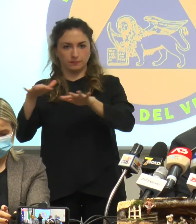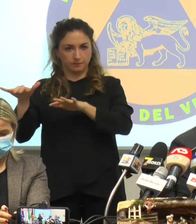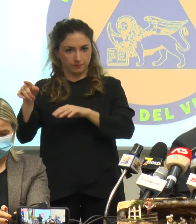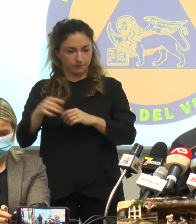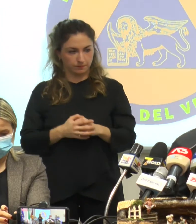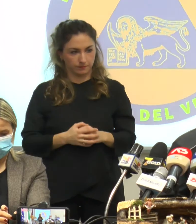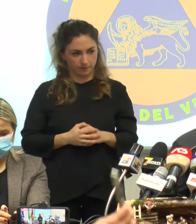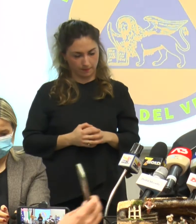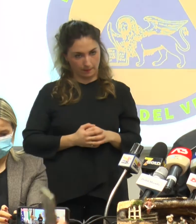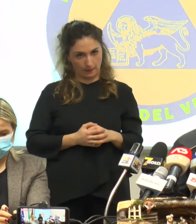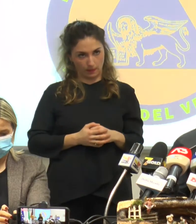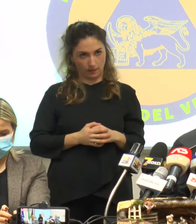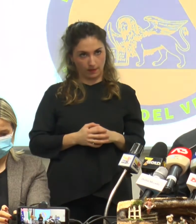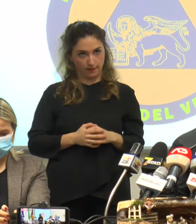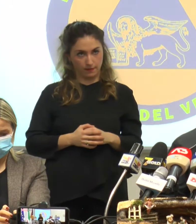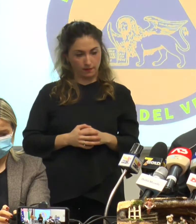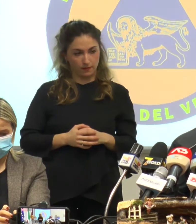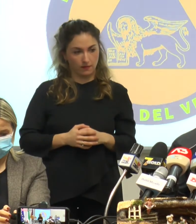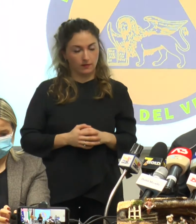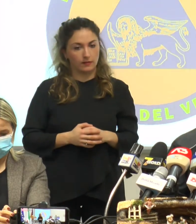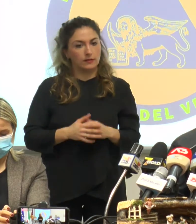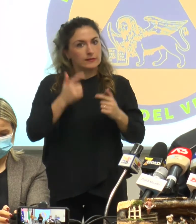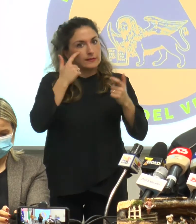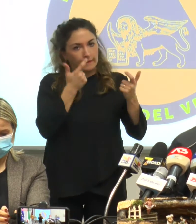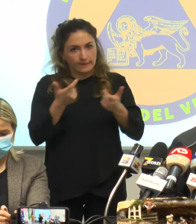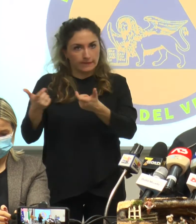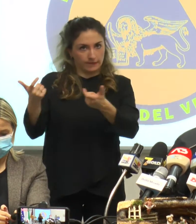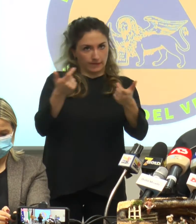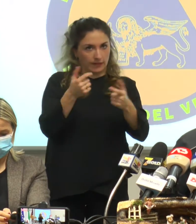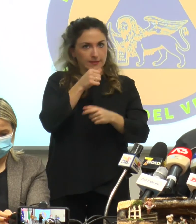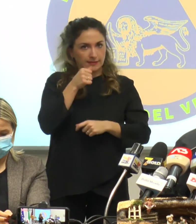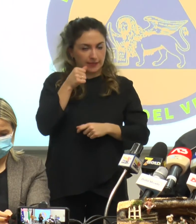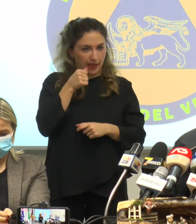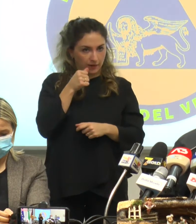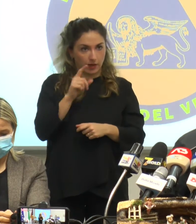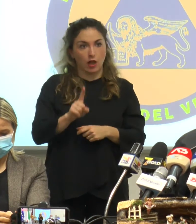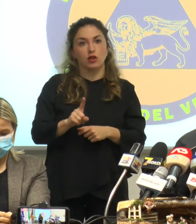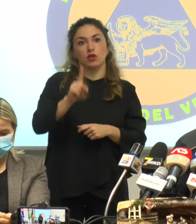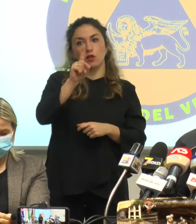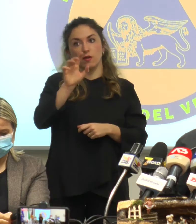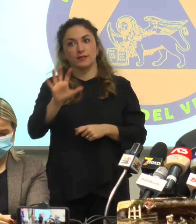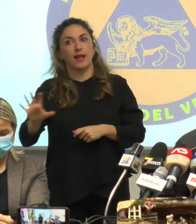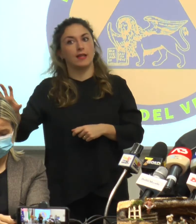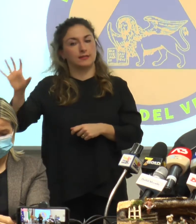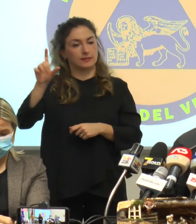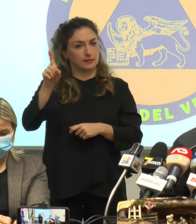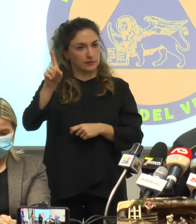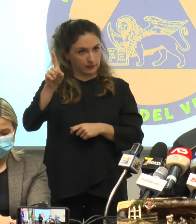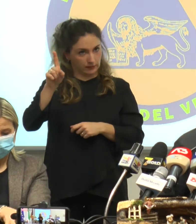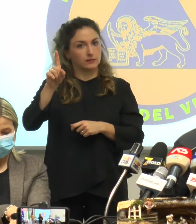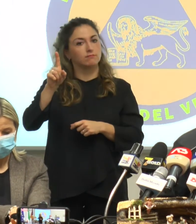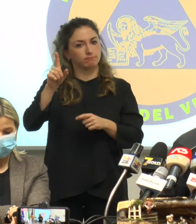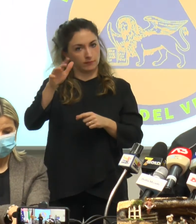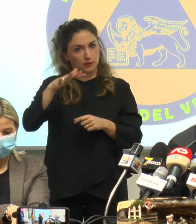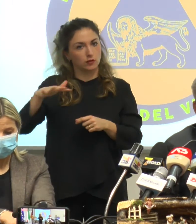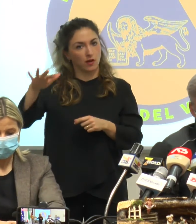nel Veronese. Ovviamente l'attenzione va tenuta sempre alta, il nord-est è una zona particolarmente vulnerabile,